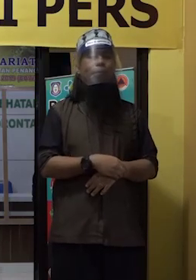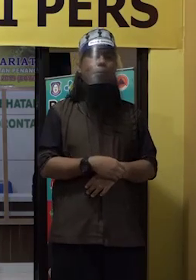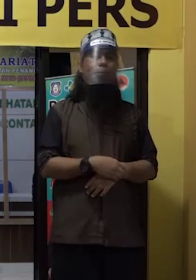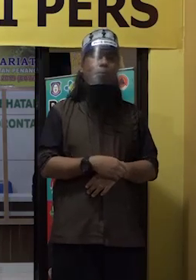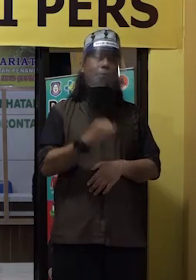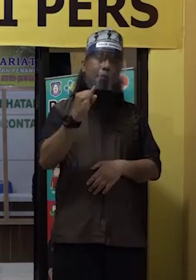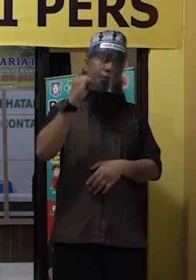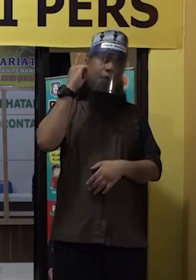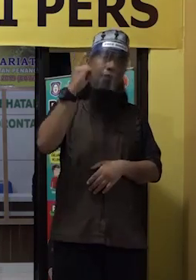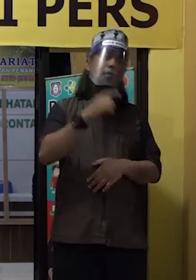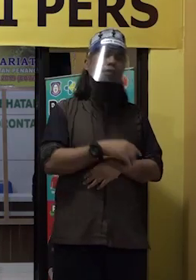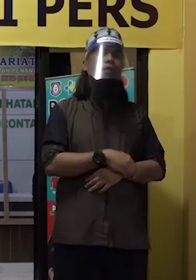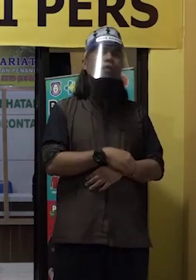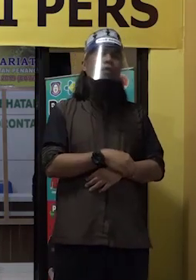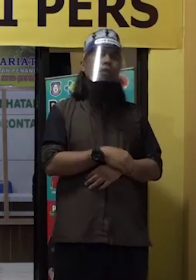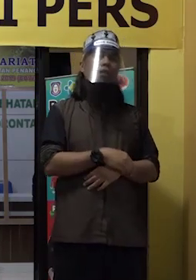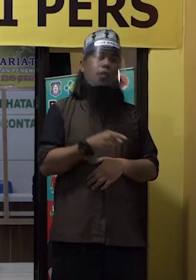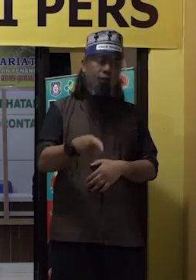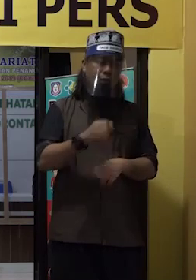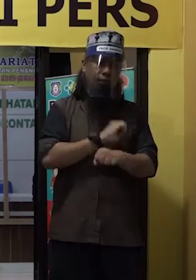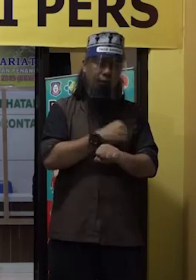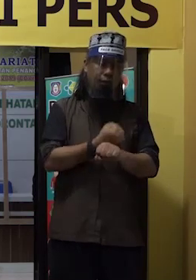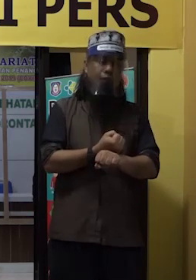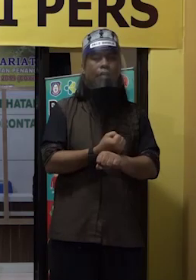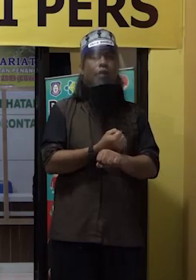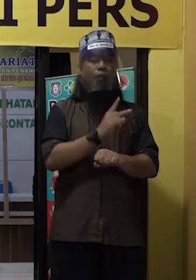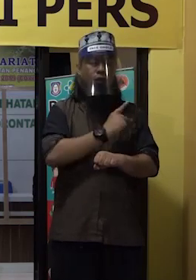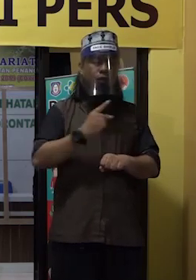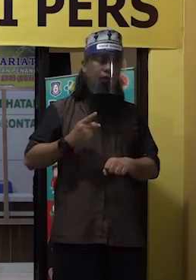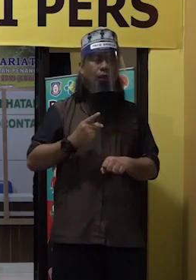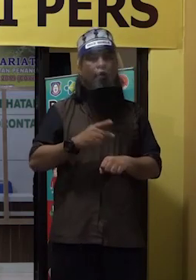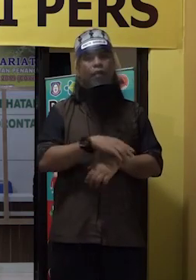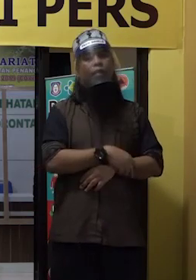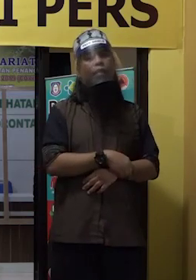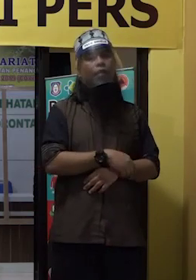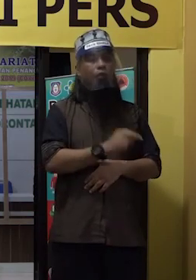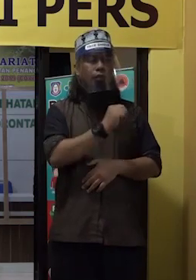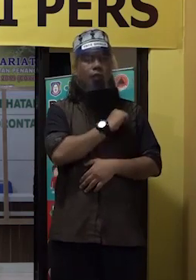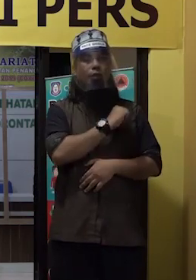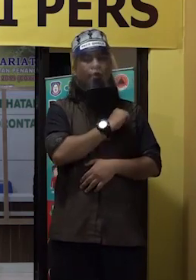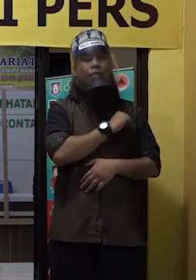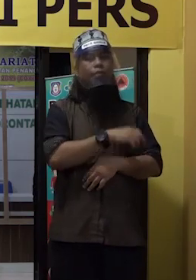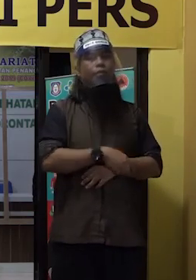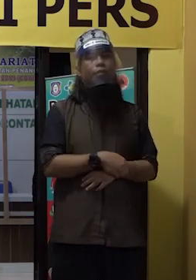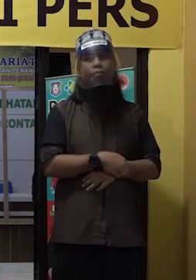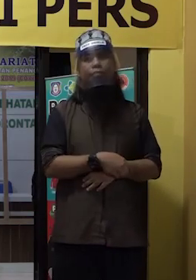informasikan. Kalau ada yang perlu dikonfirmasi, silakan. Cukup ya.